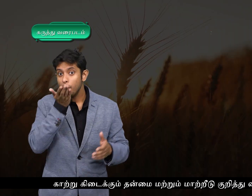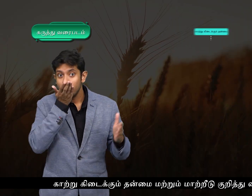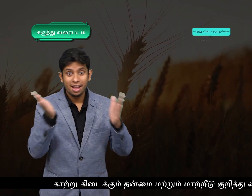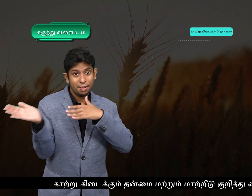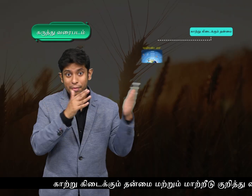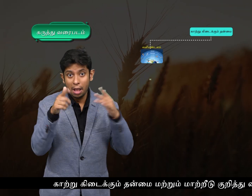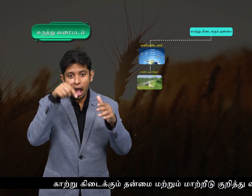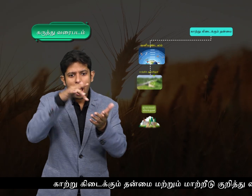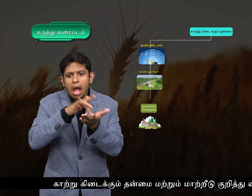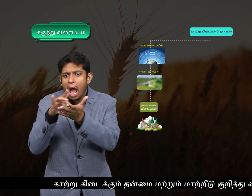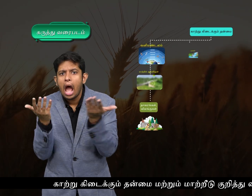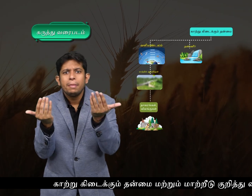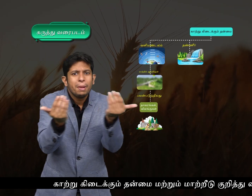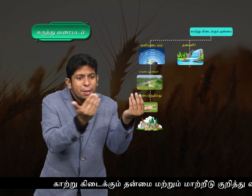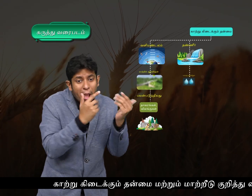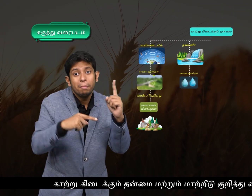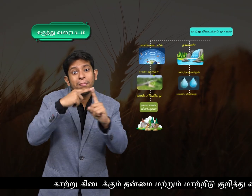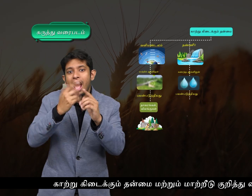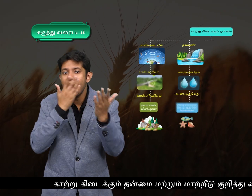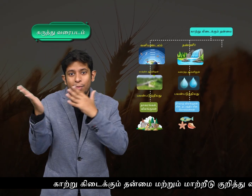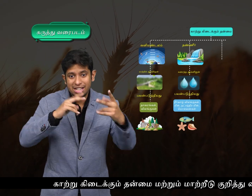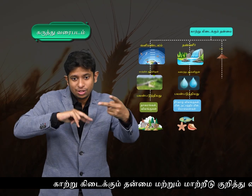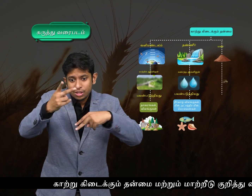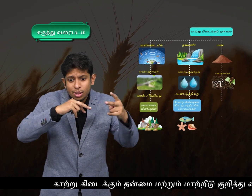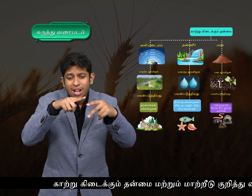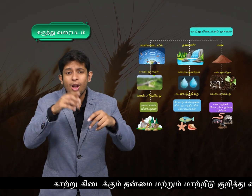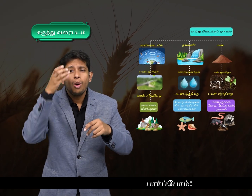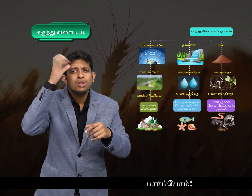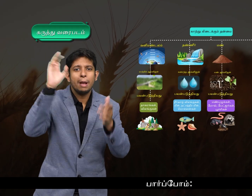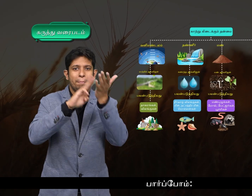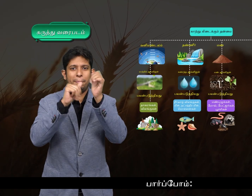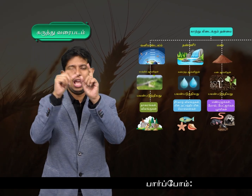காற்று கிடைக்கும் தன்மை மற்றும் மாற்றீடு குறித்து விவரமாக பார்ப்போம்.